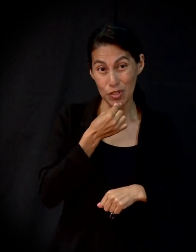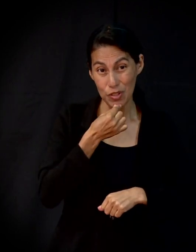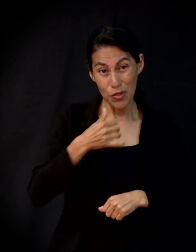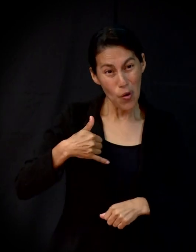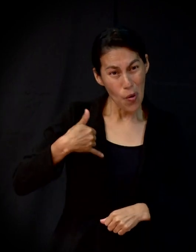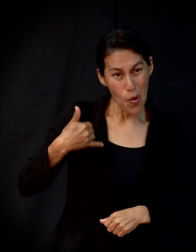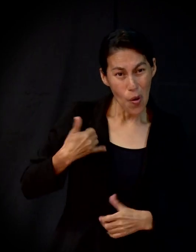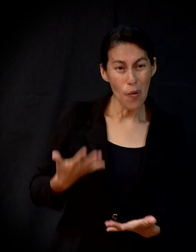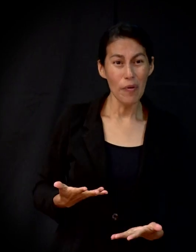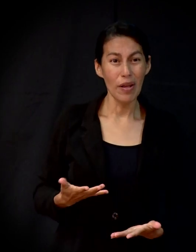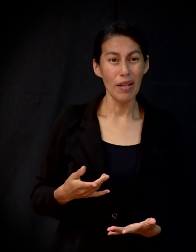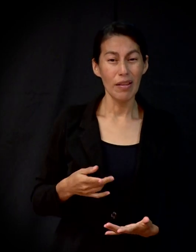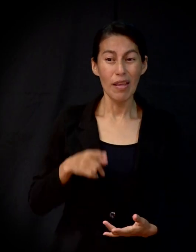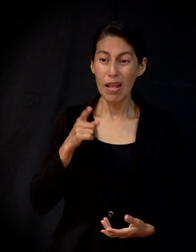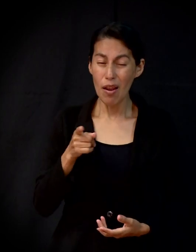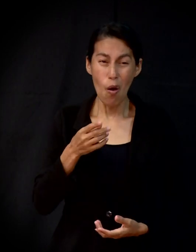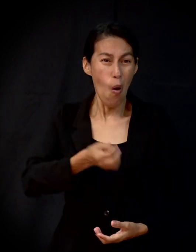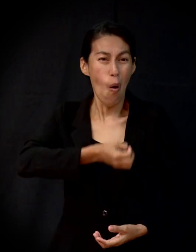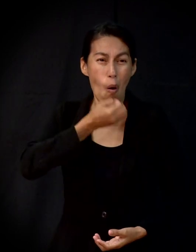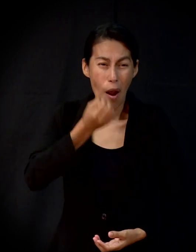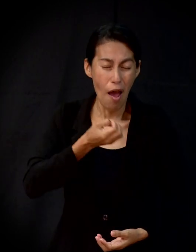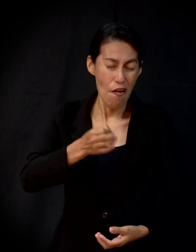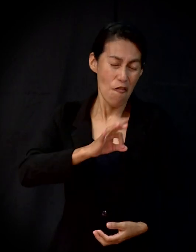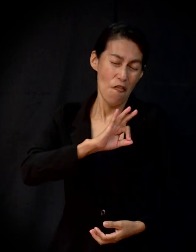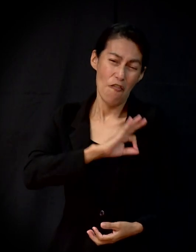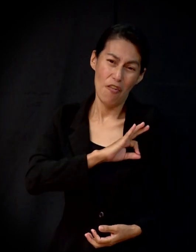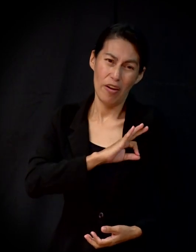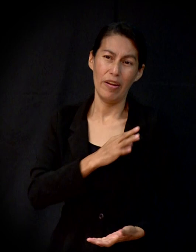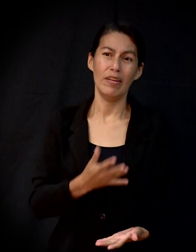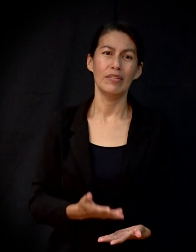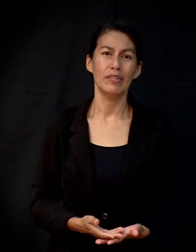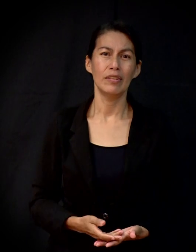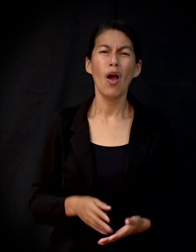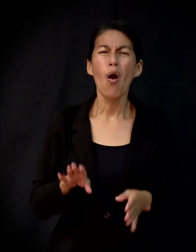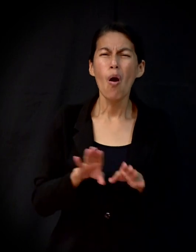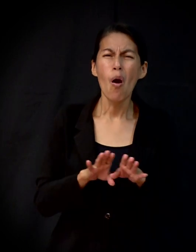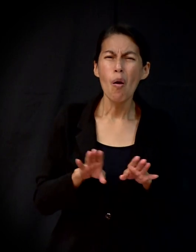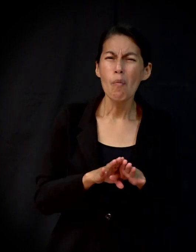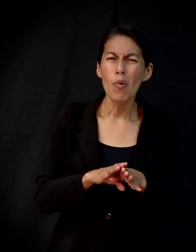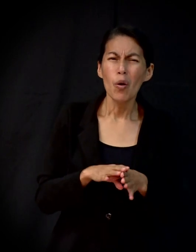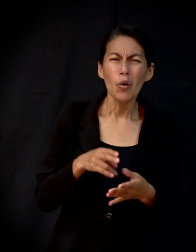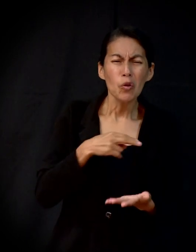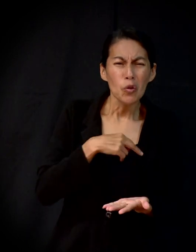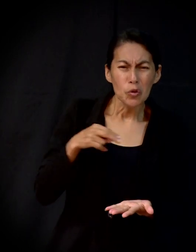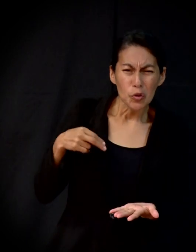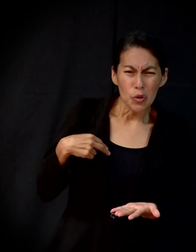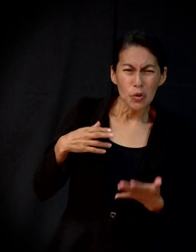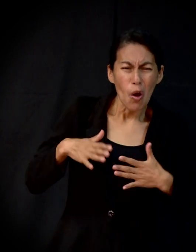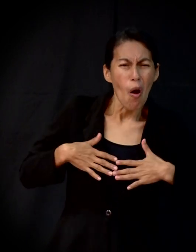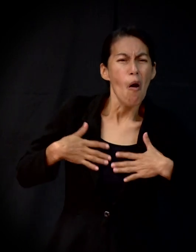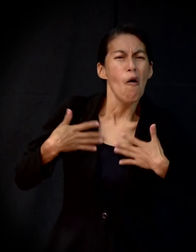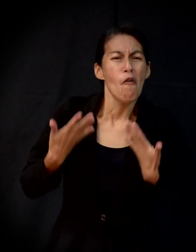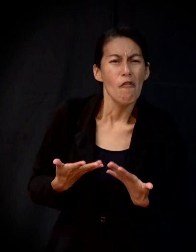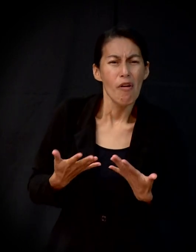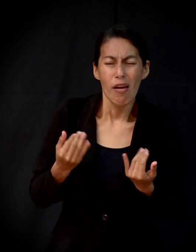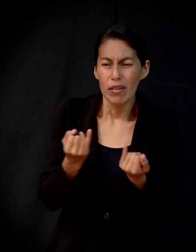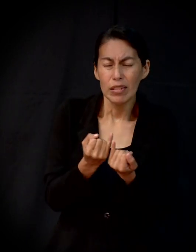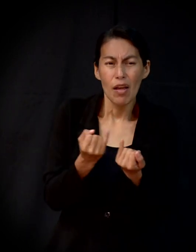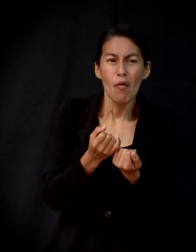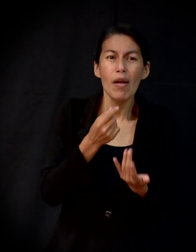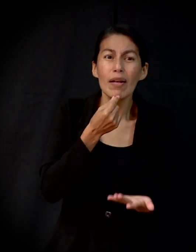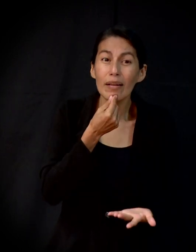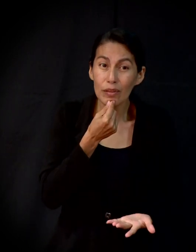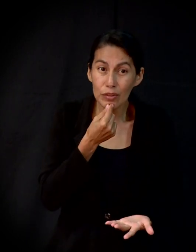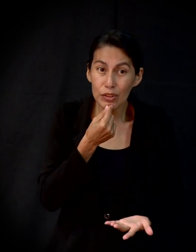tu jovencito, de fe. ¿Cómo no habríamos de tener esa confianza en